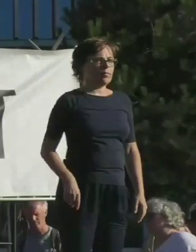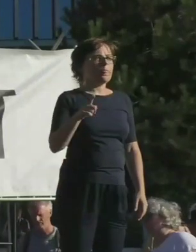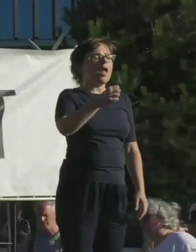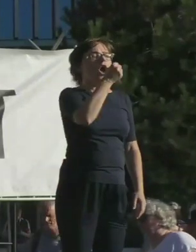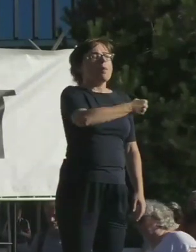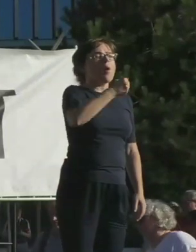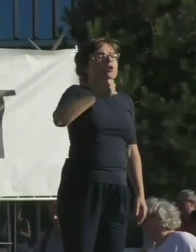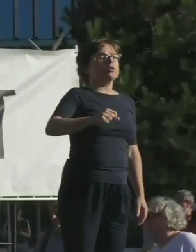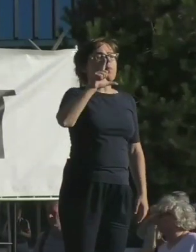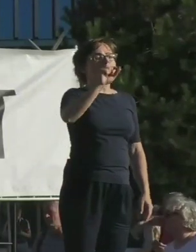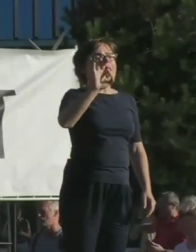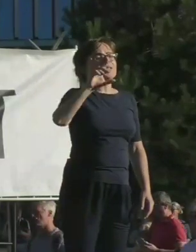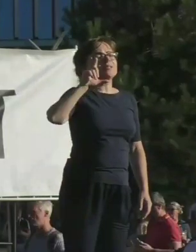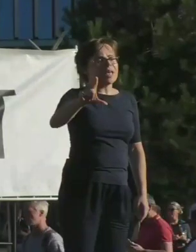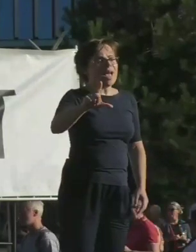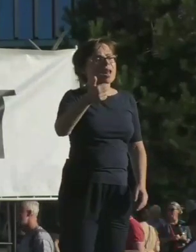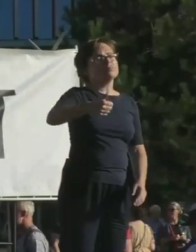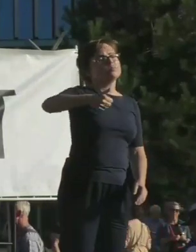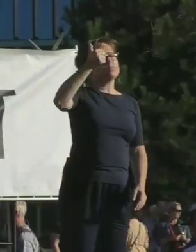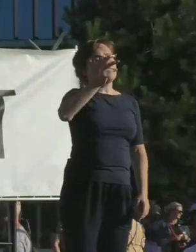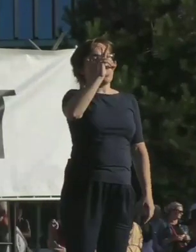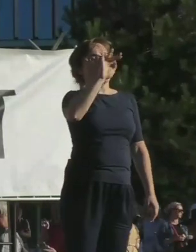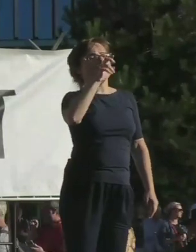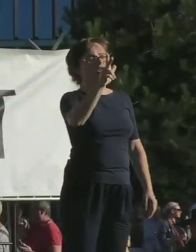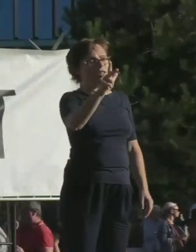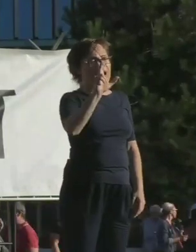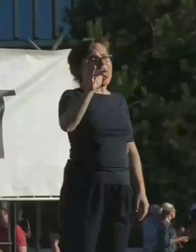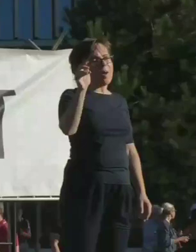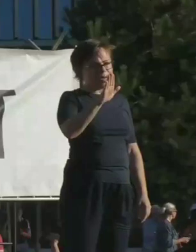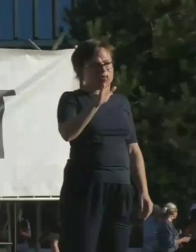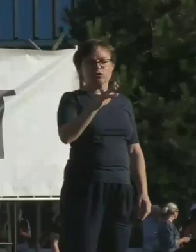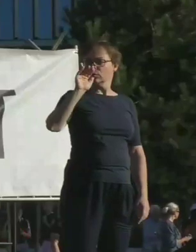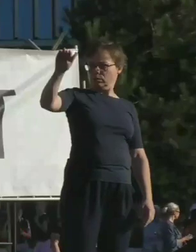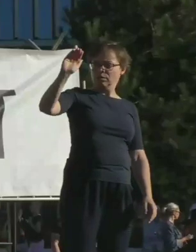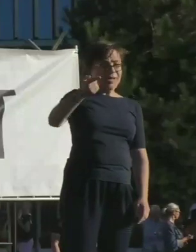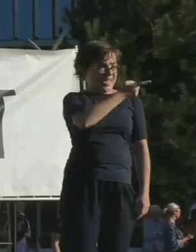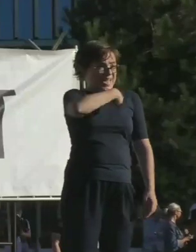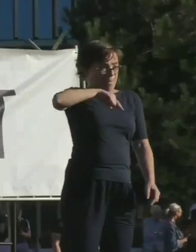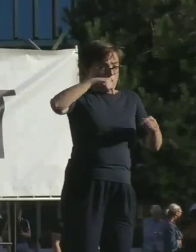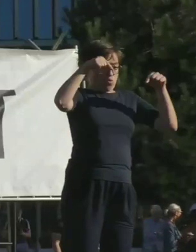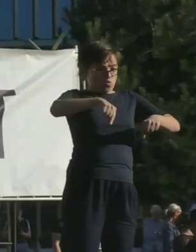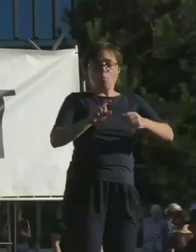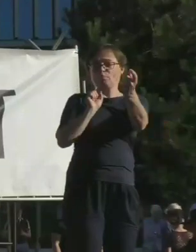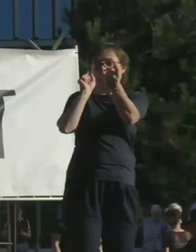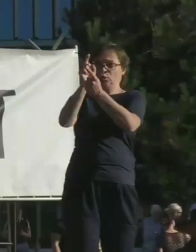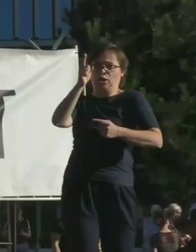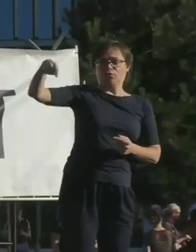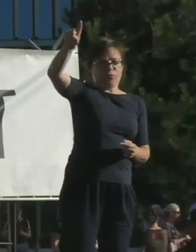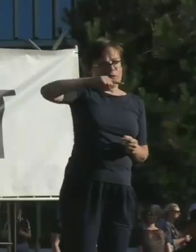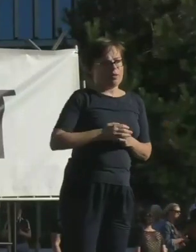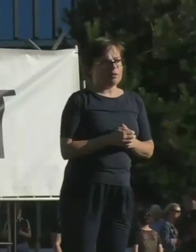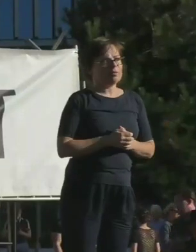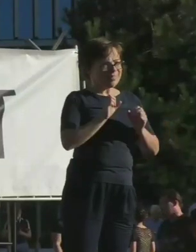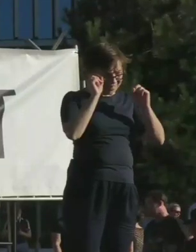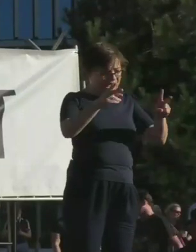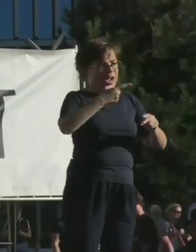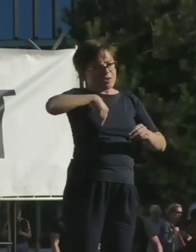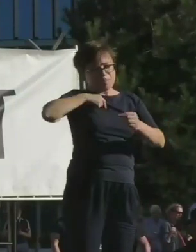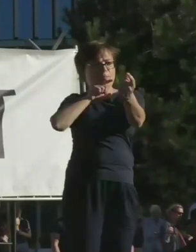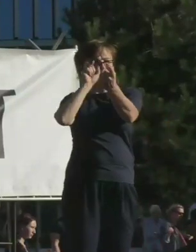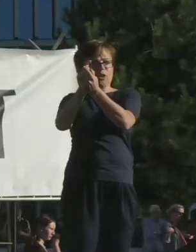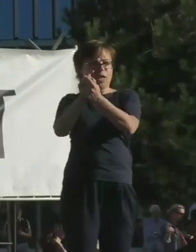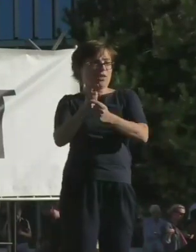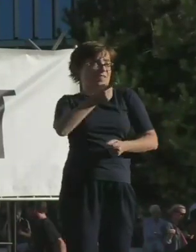Posłowie PSL z Kosiniakiem na czele. Jesteśmy tutaj przeciwko wam. Tak, przeciwko wam. To my